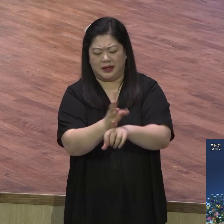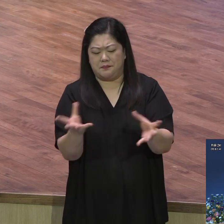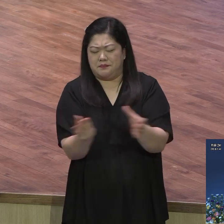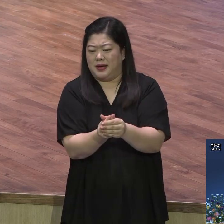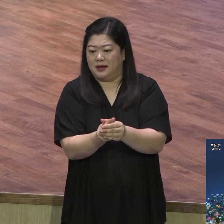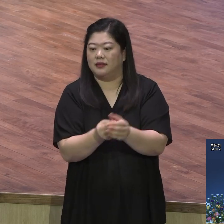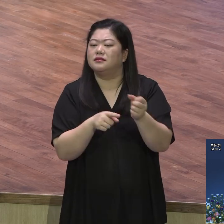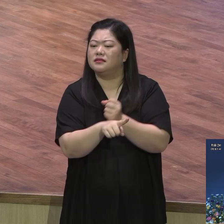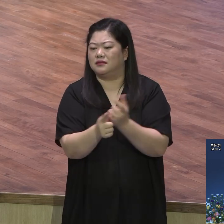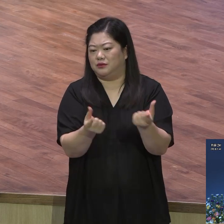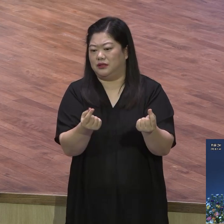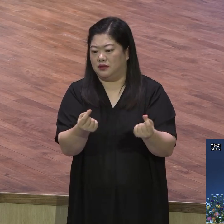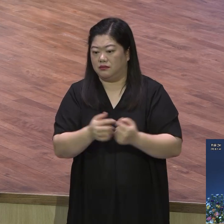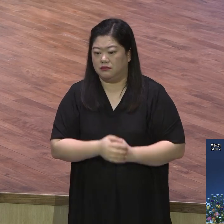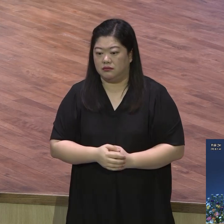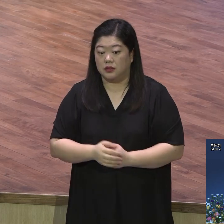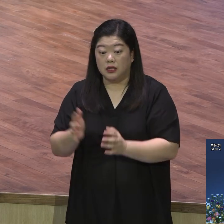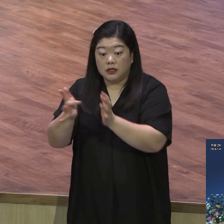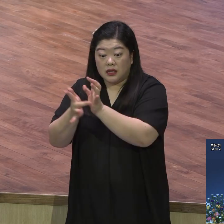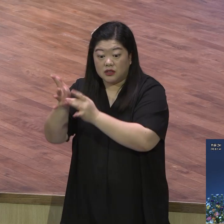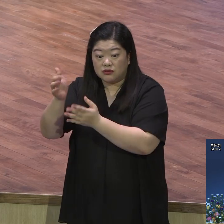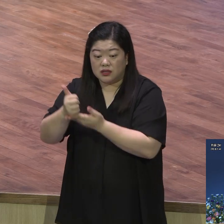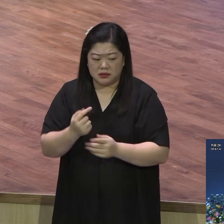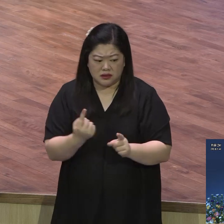예수님은 모든 사람을 치유하셨어요.